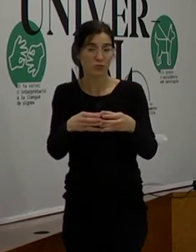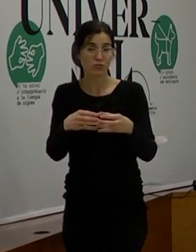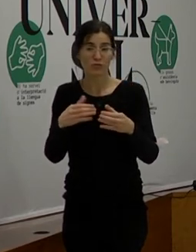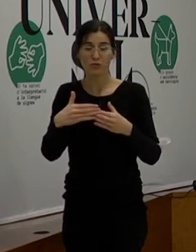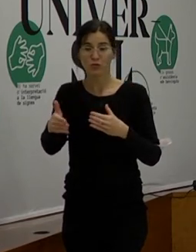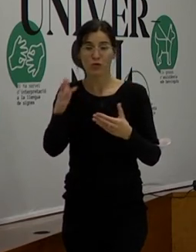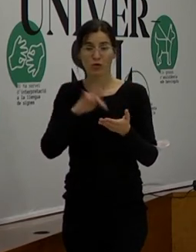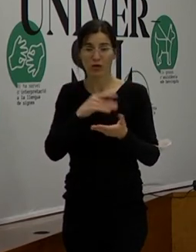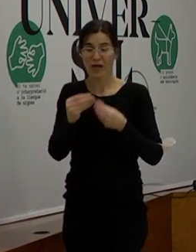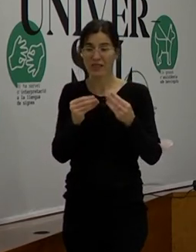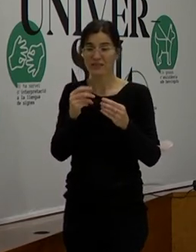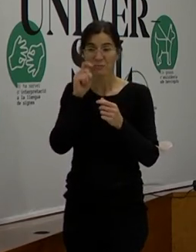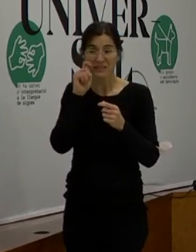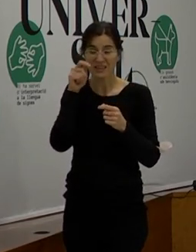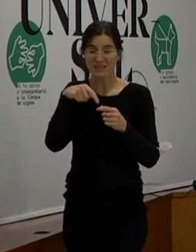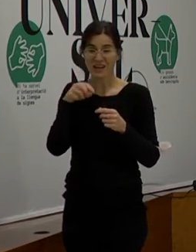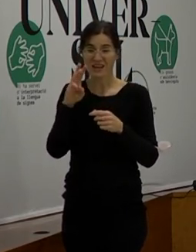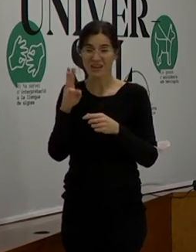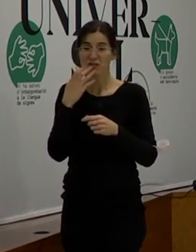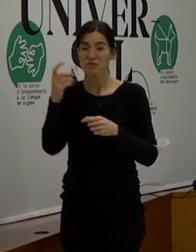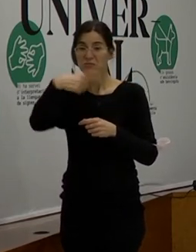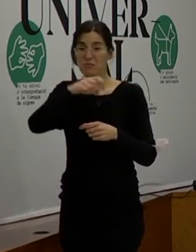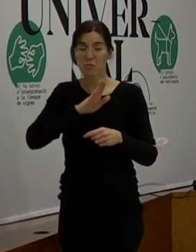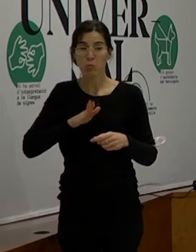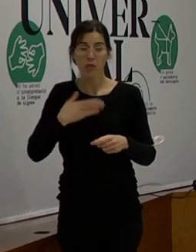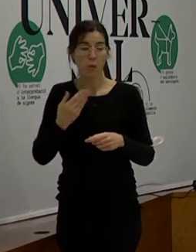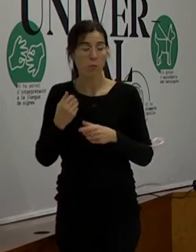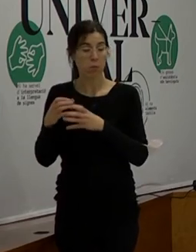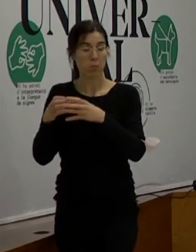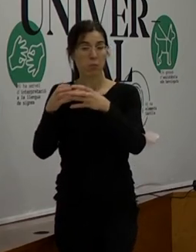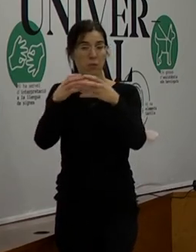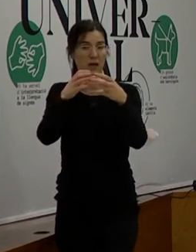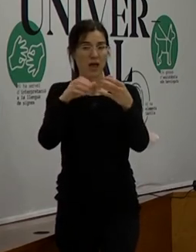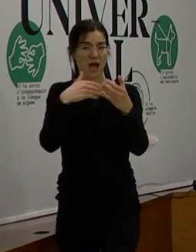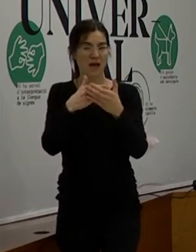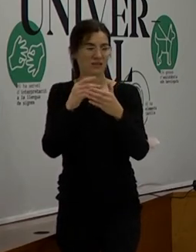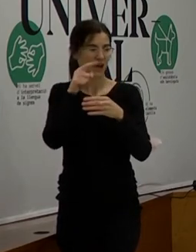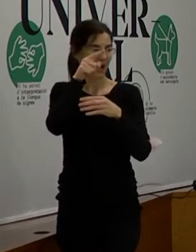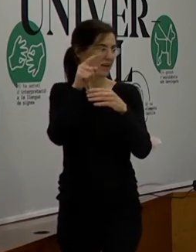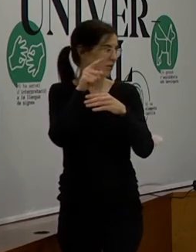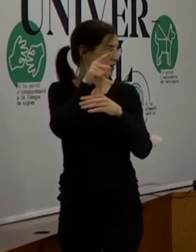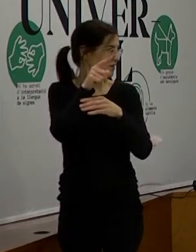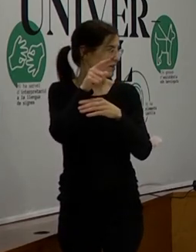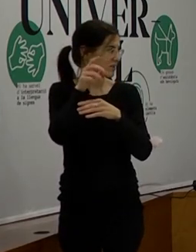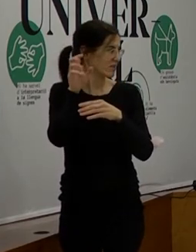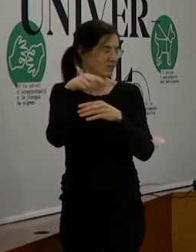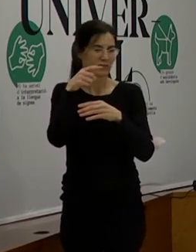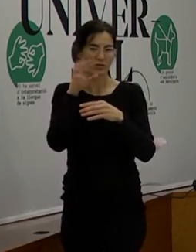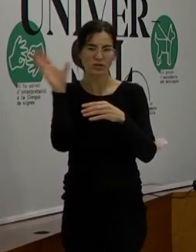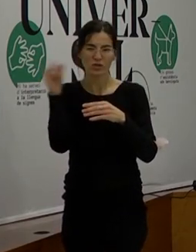a Cardedeu, si podeu els porteu a la part de dalt, i aleshores és todo